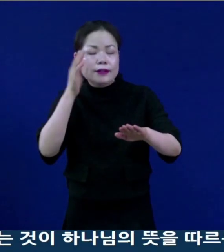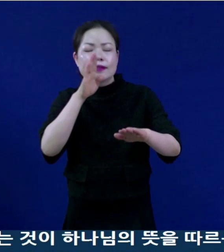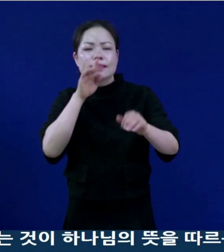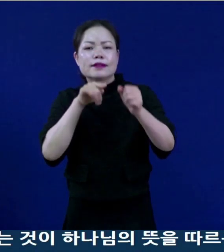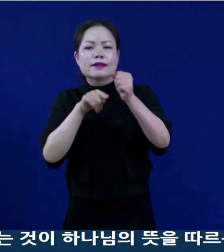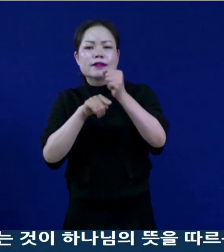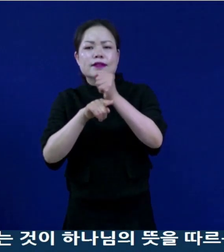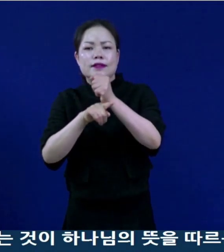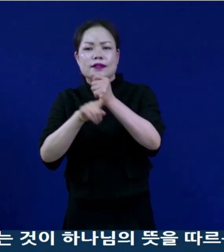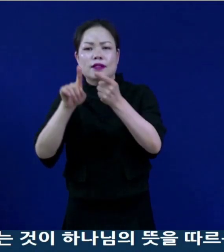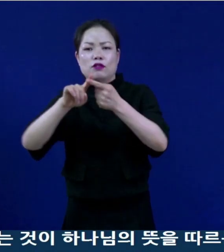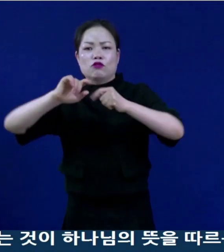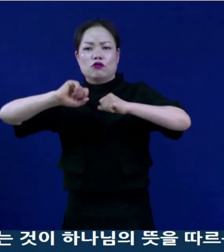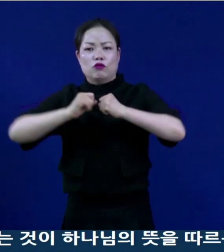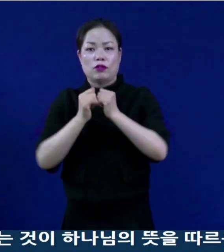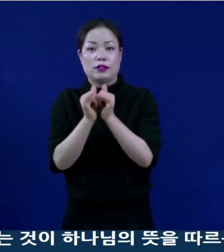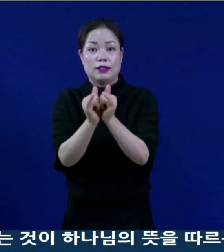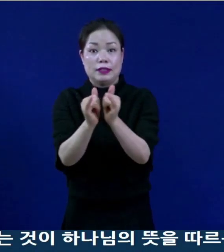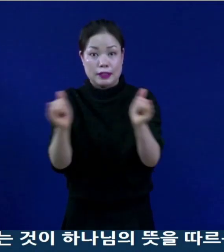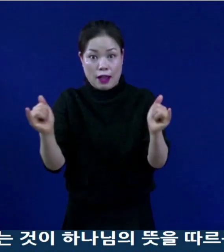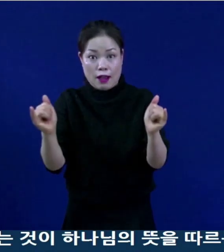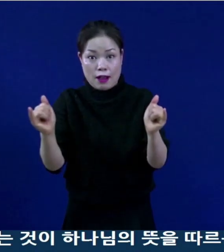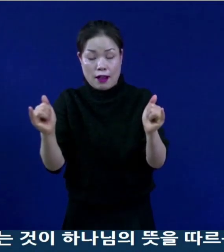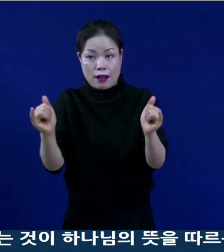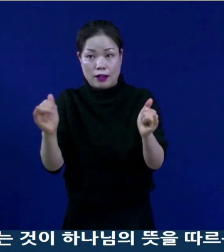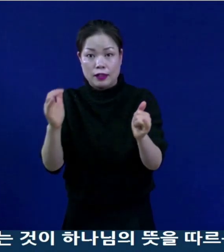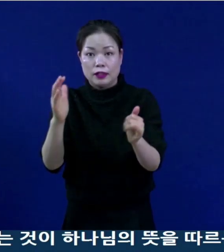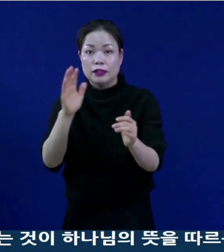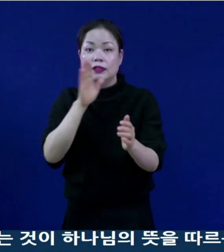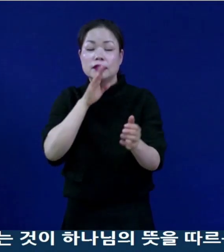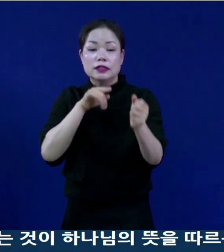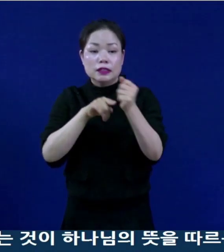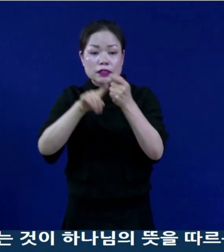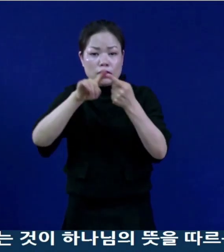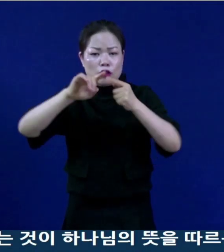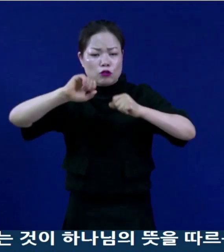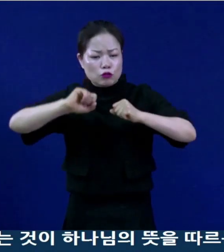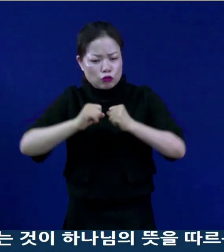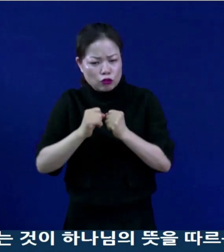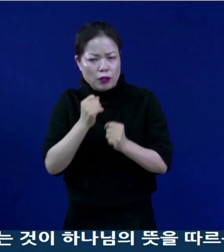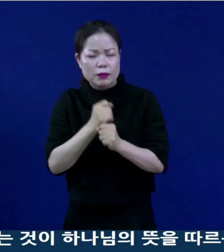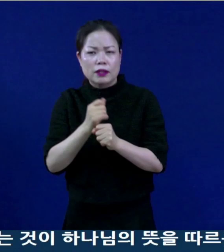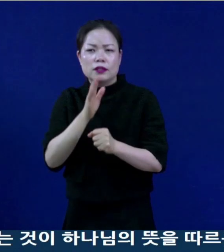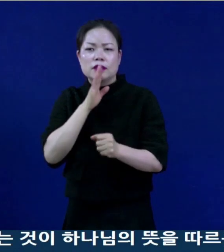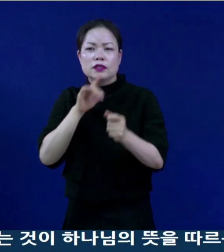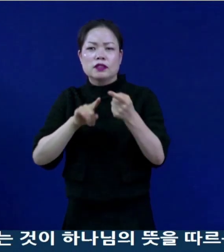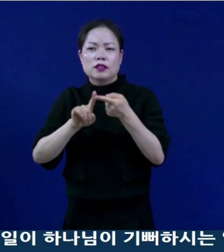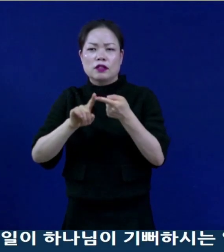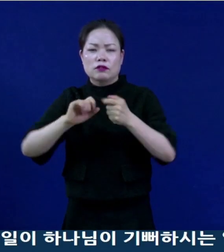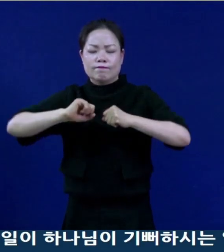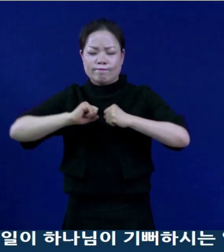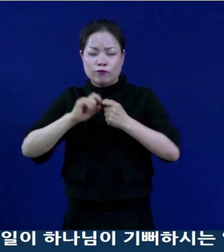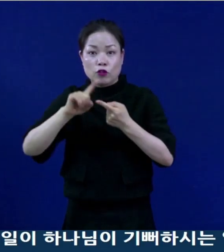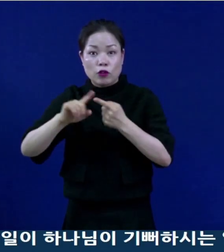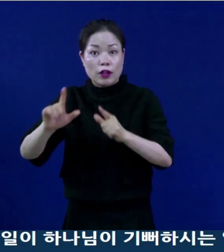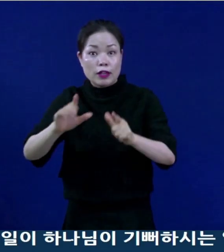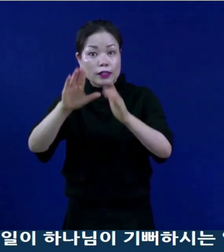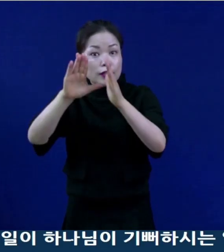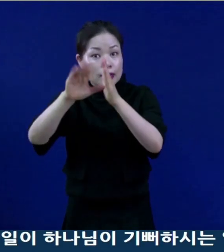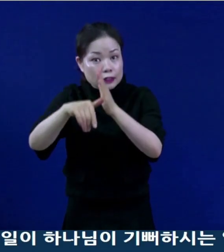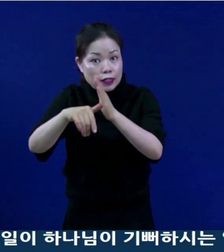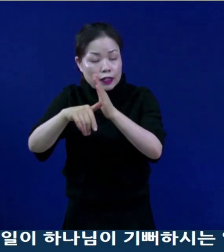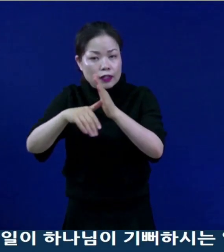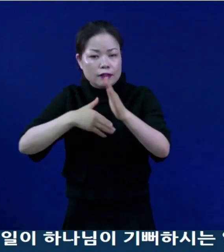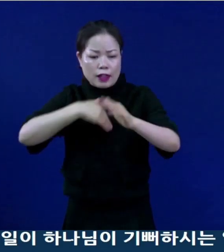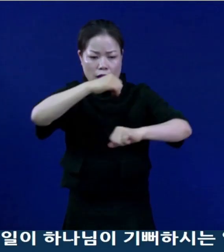진리를 따르는 자. 내가 진리를 따르겠다는 마음의 결단을 하고 진리를 열심히 따르려고 노력할 때 내가 행하는